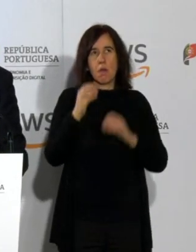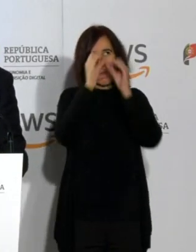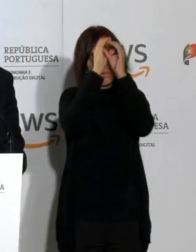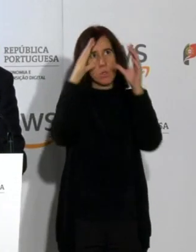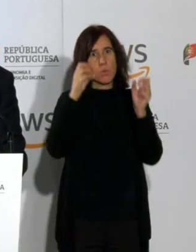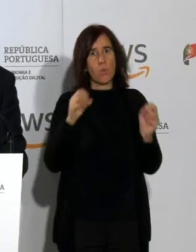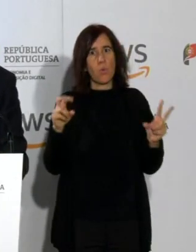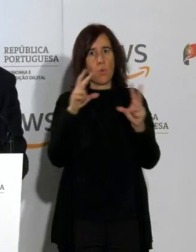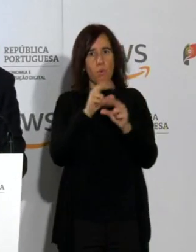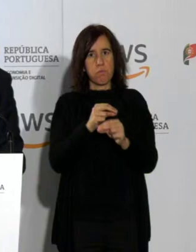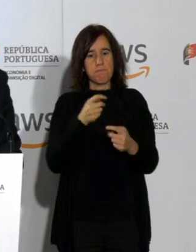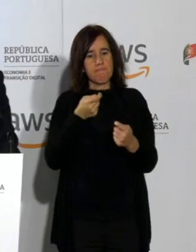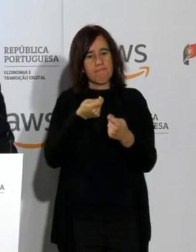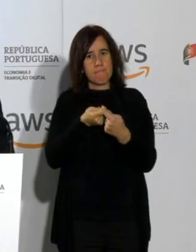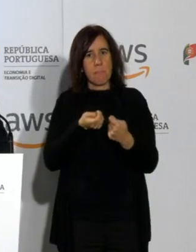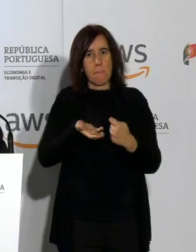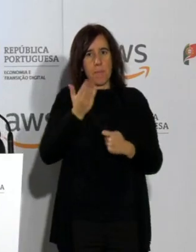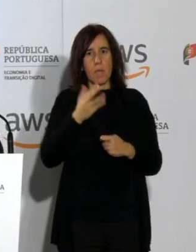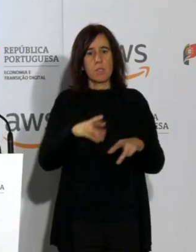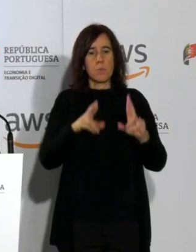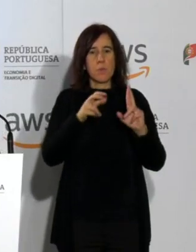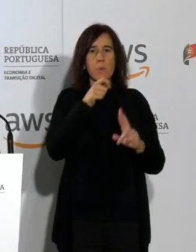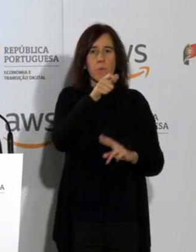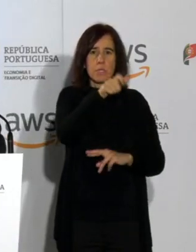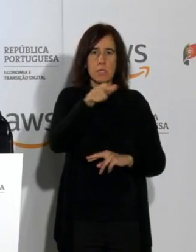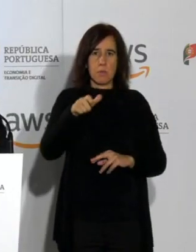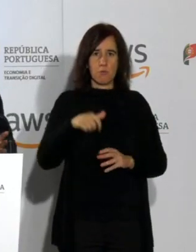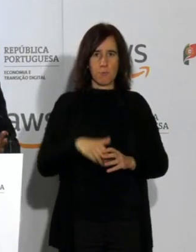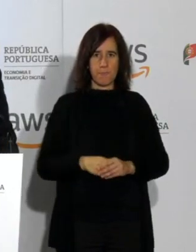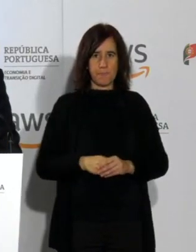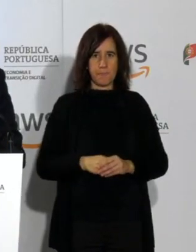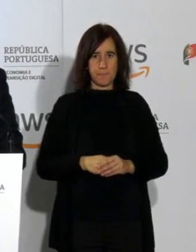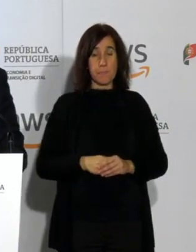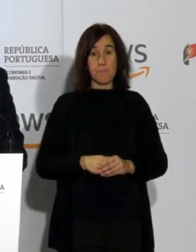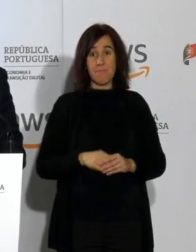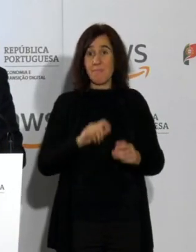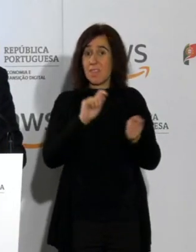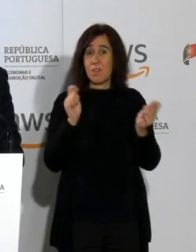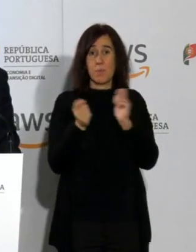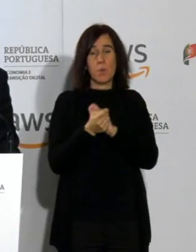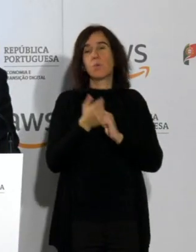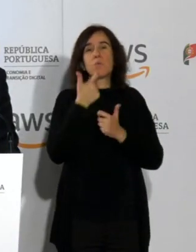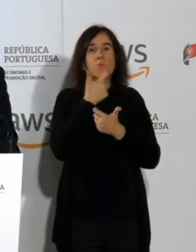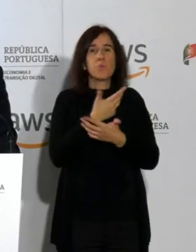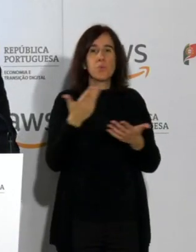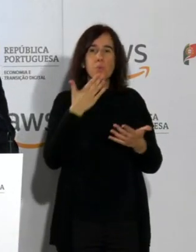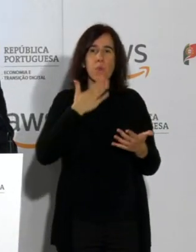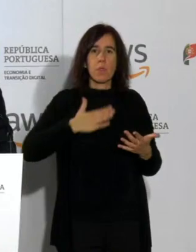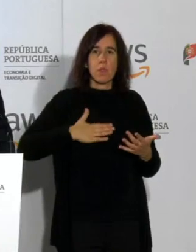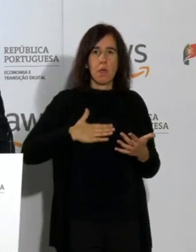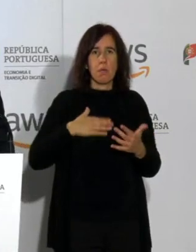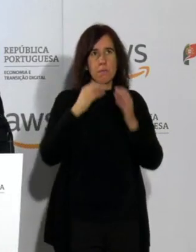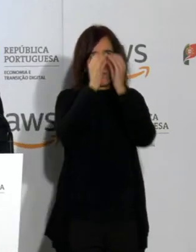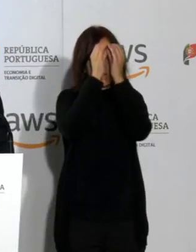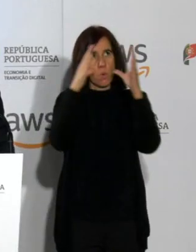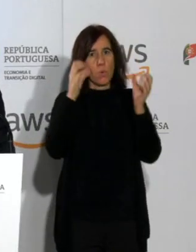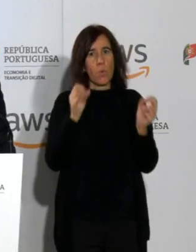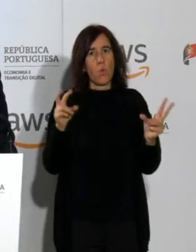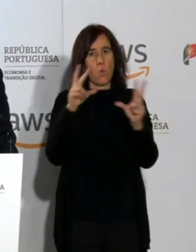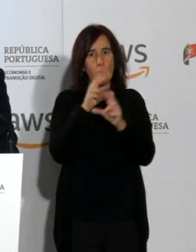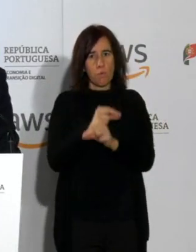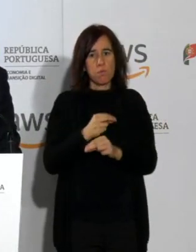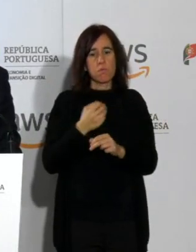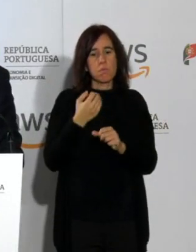conceito muito mais alinhado com a expectativa dos nossos cidadãos. Todas estas transformações criaram condições para um novo paradigma de consumo de